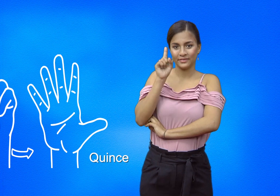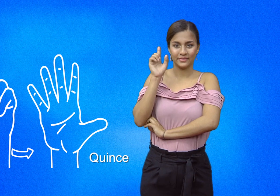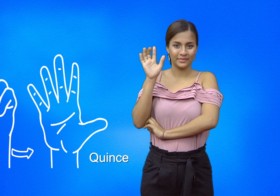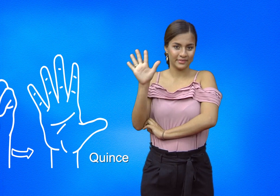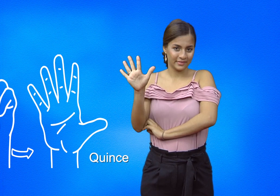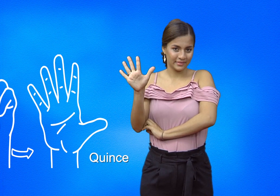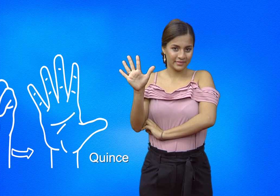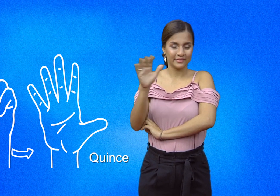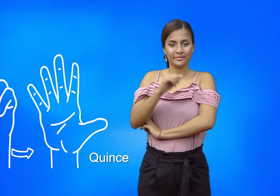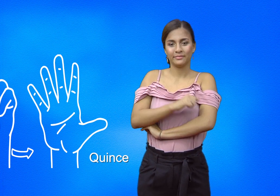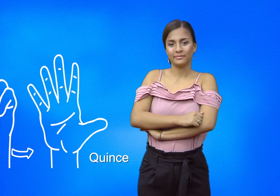15